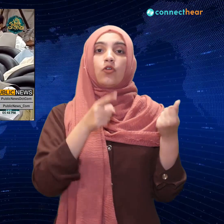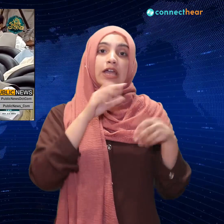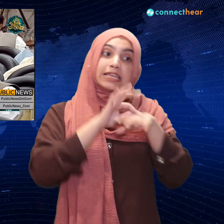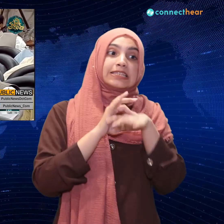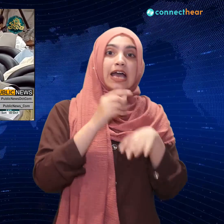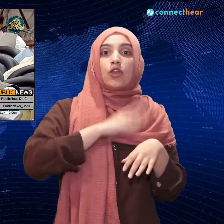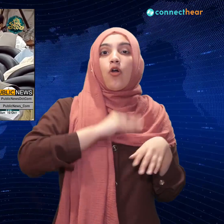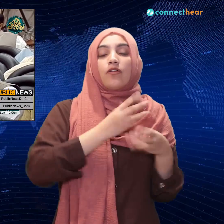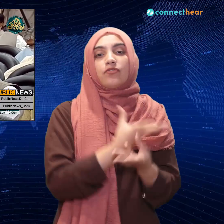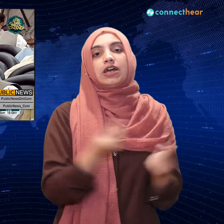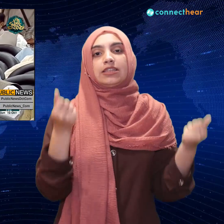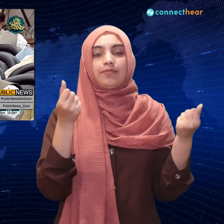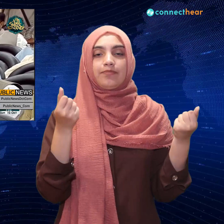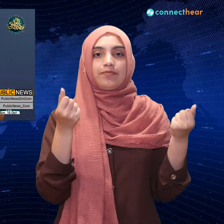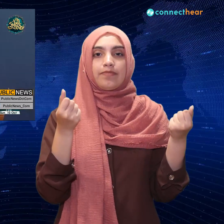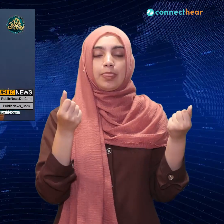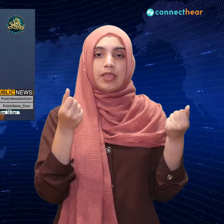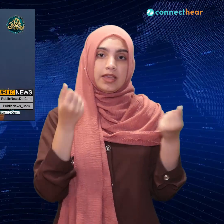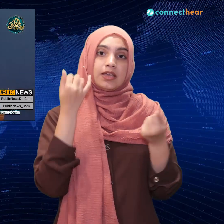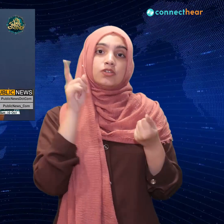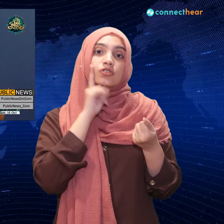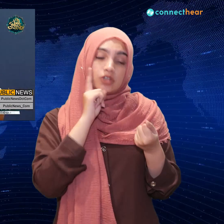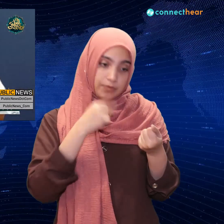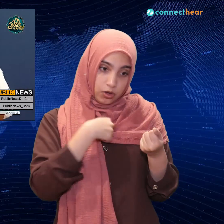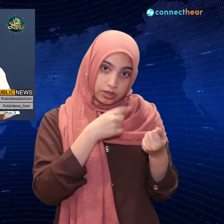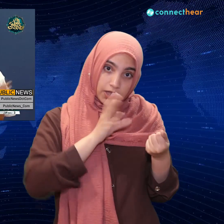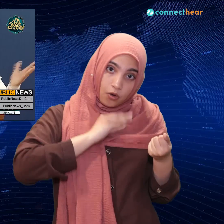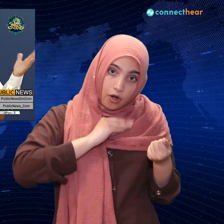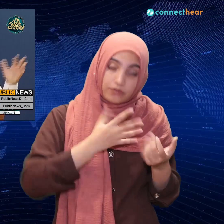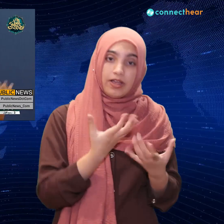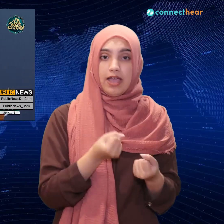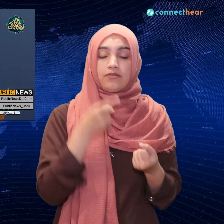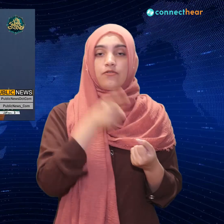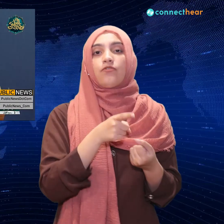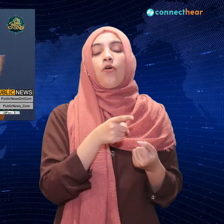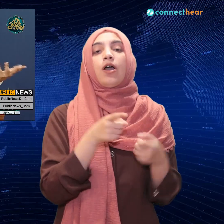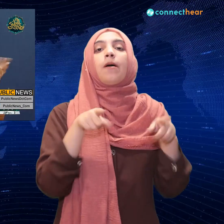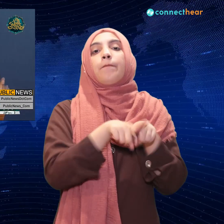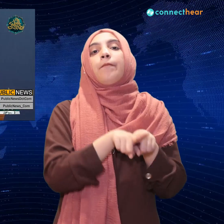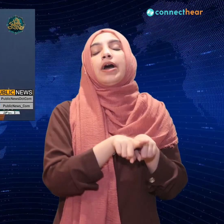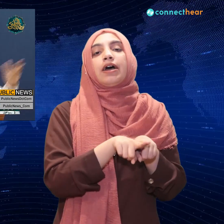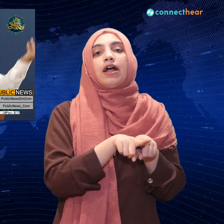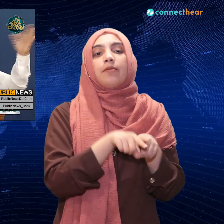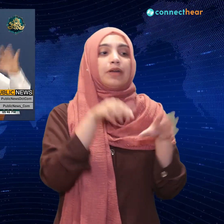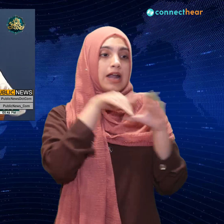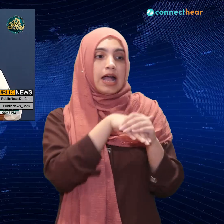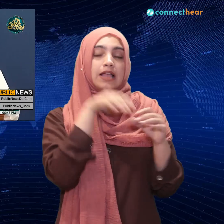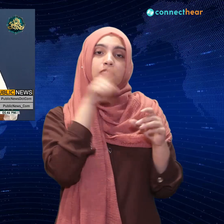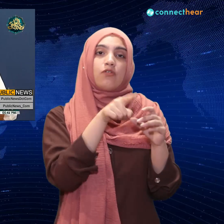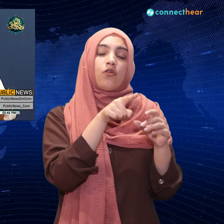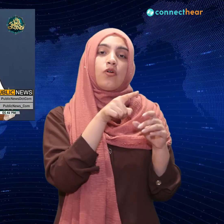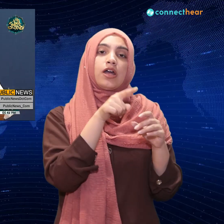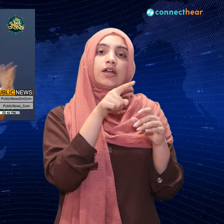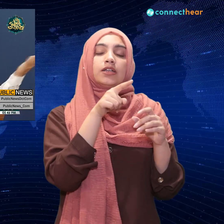ہے یہ انسان کو غلام رکھتا ہے کہ میرے رزق نہ چلی جائے، مجھے وہ کوئی طاقتور قتل نہ